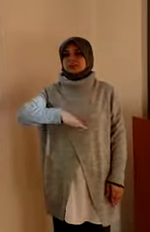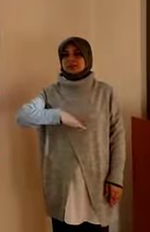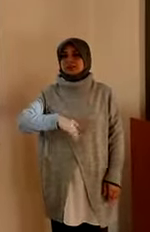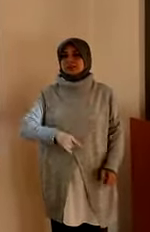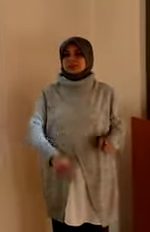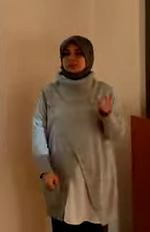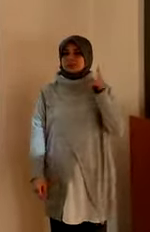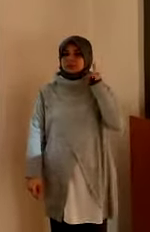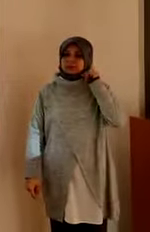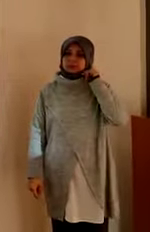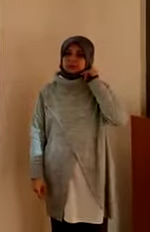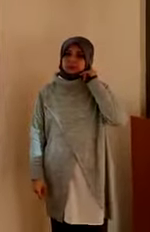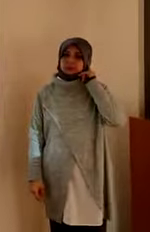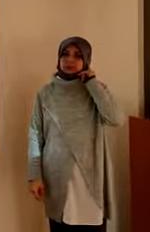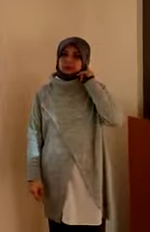istemek, işitmek,